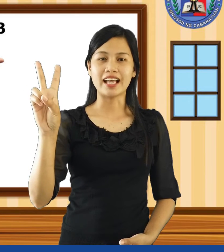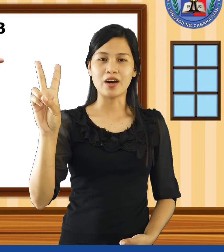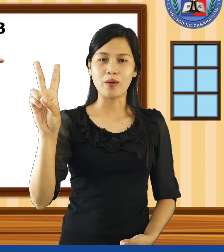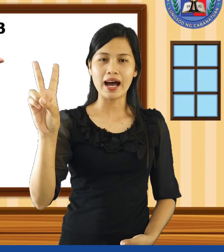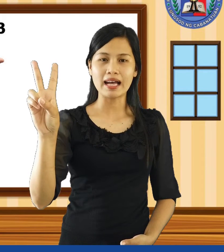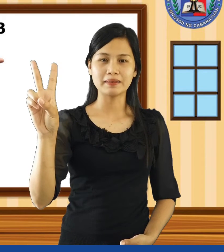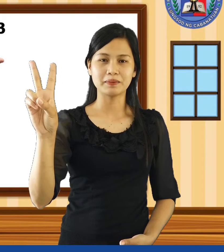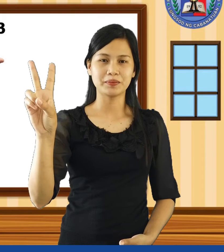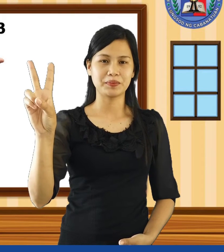Dalawa.